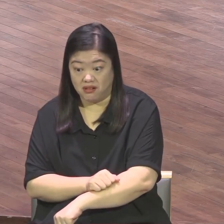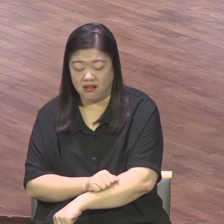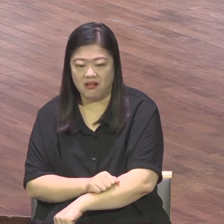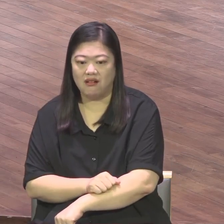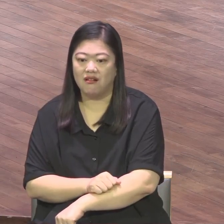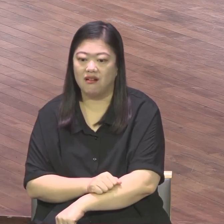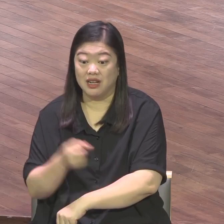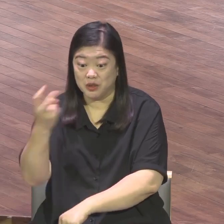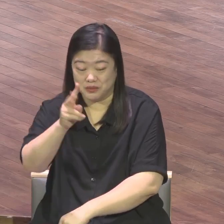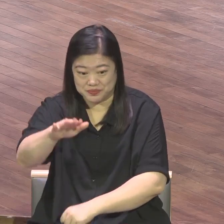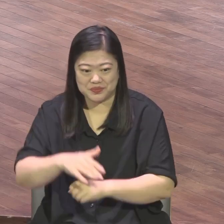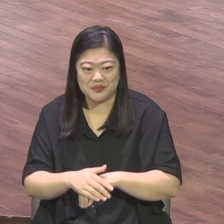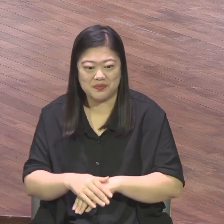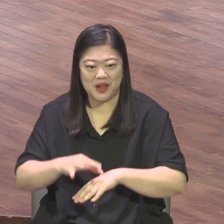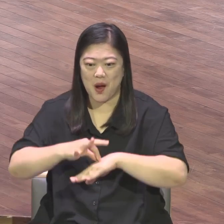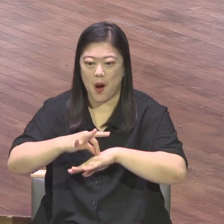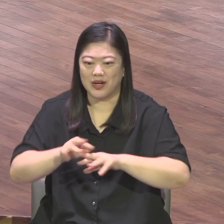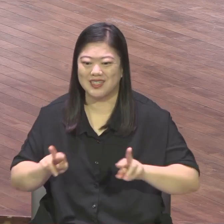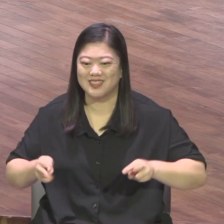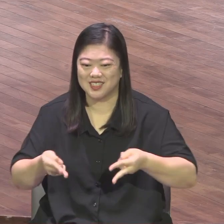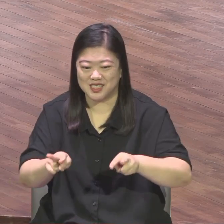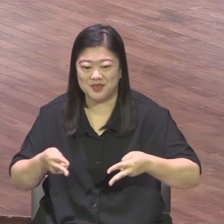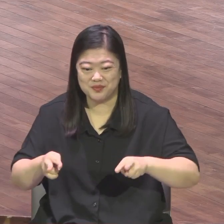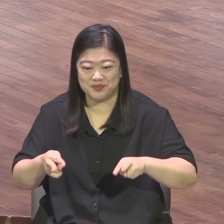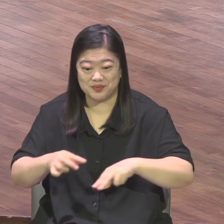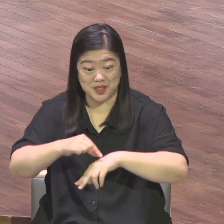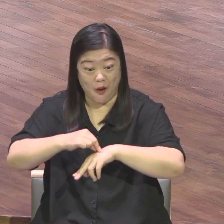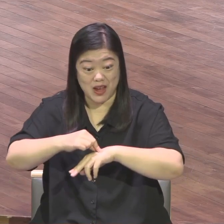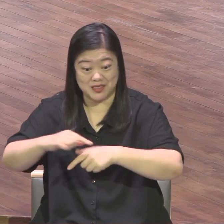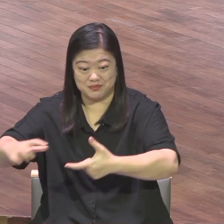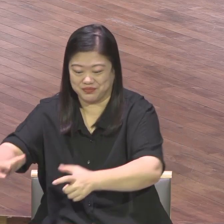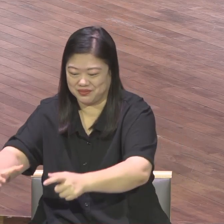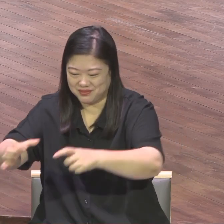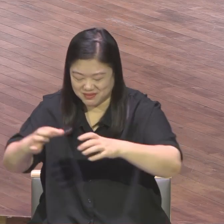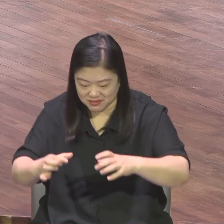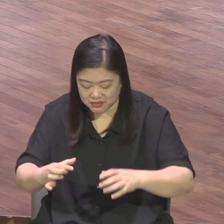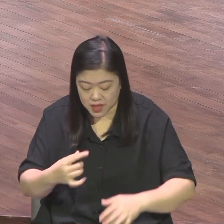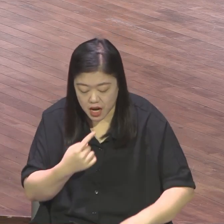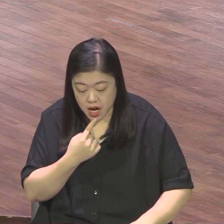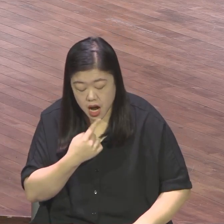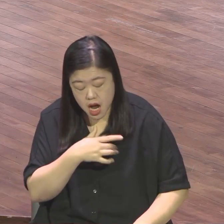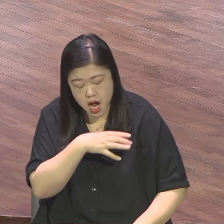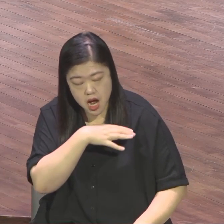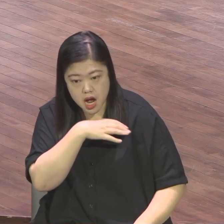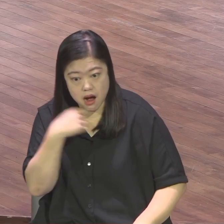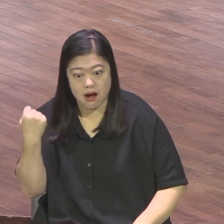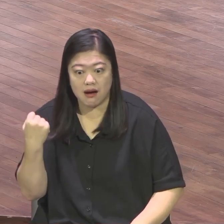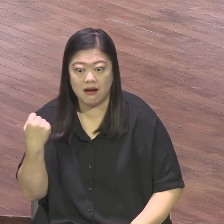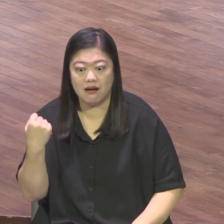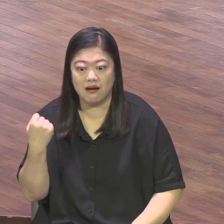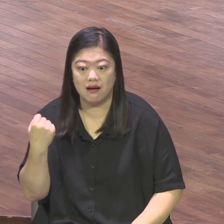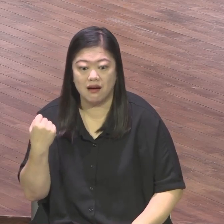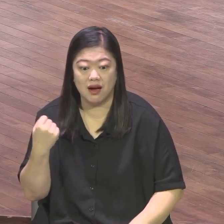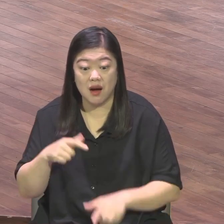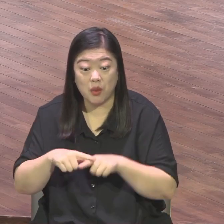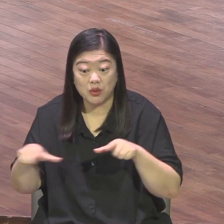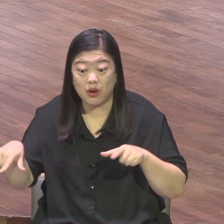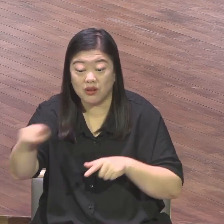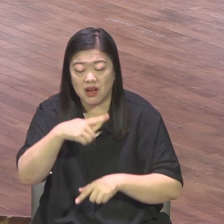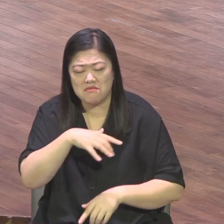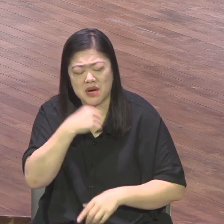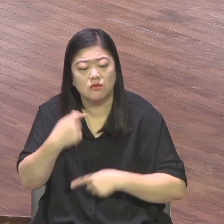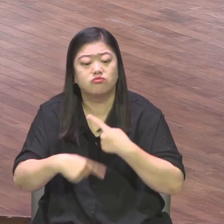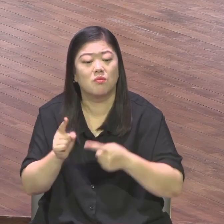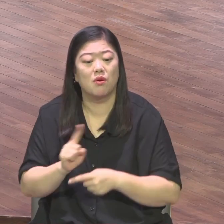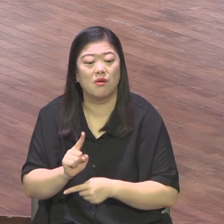어느 고깃집에 갔더니 마블링이 너무 기가 막혀요. 마블링 저 집 미쳤다. 마블링 아시죠? 고기 사이 있는